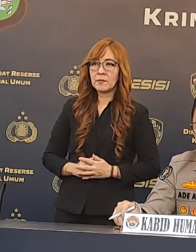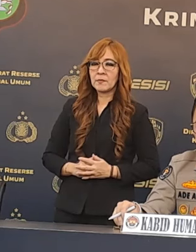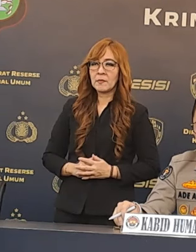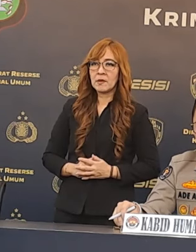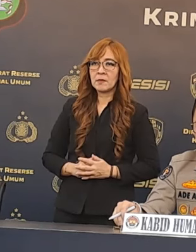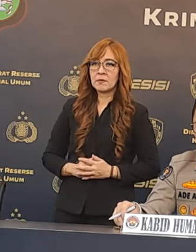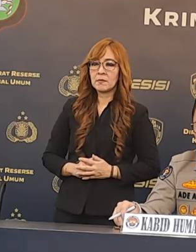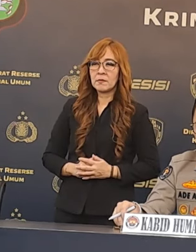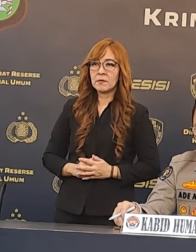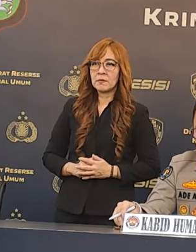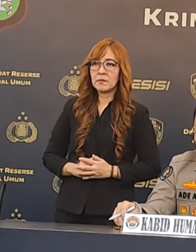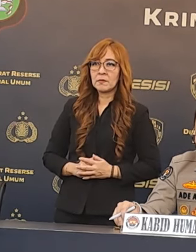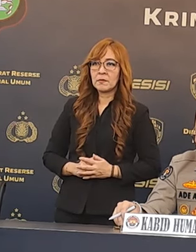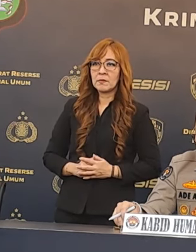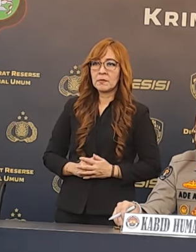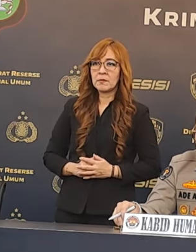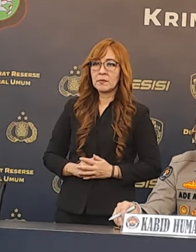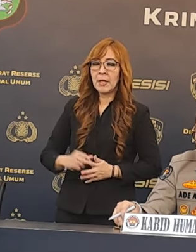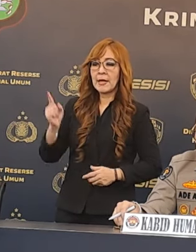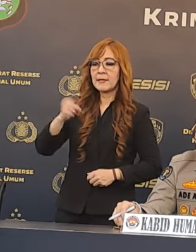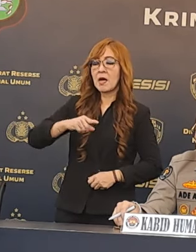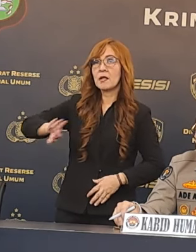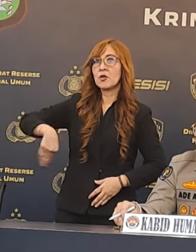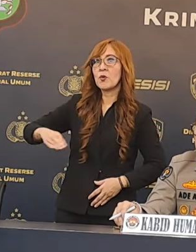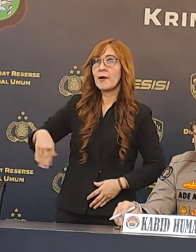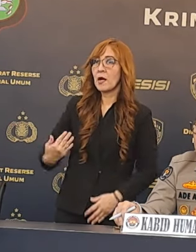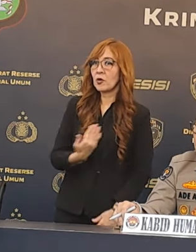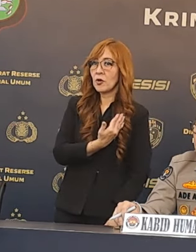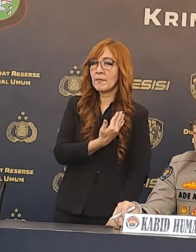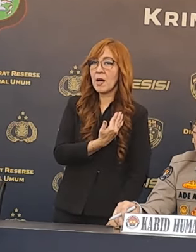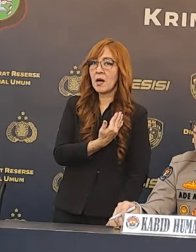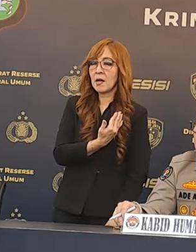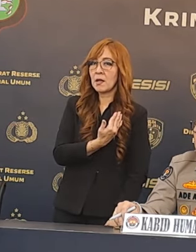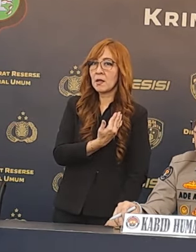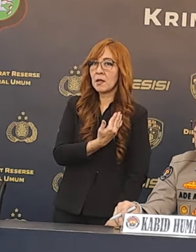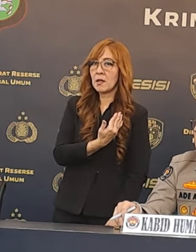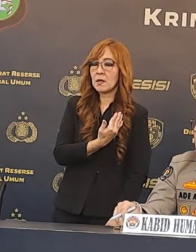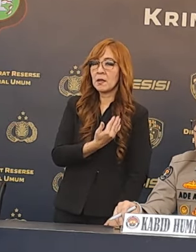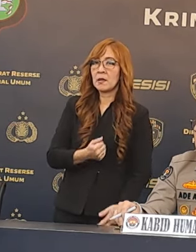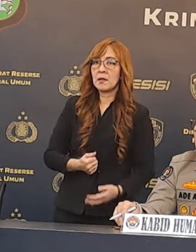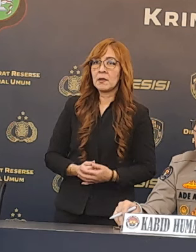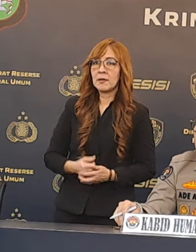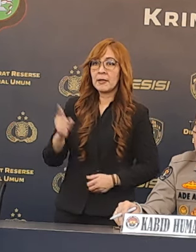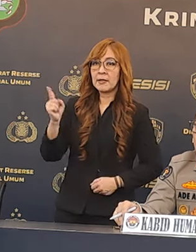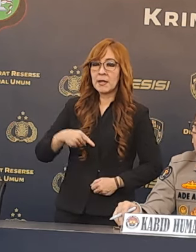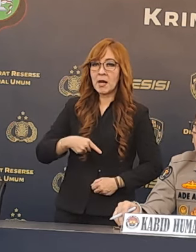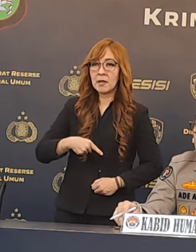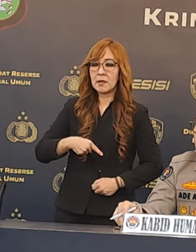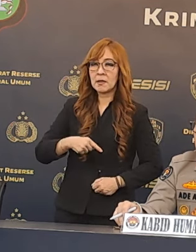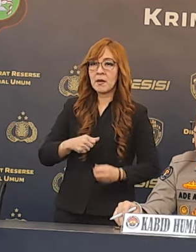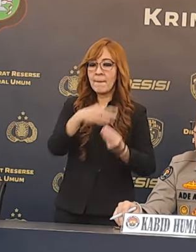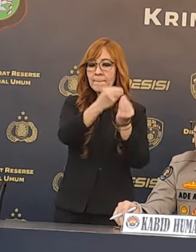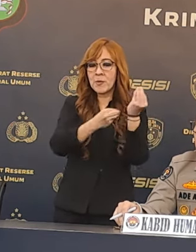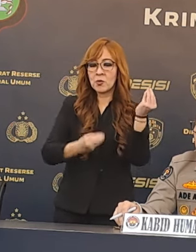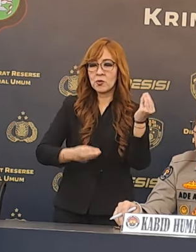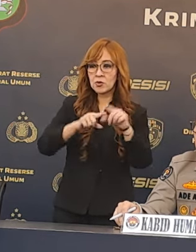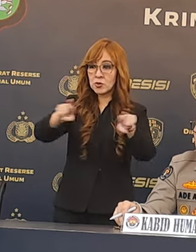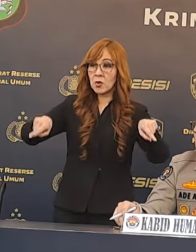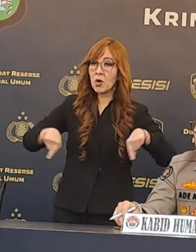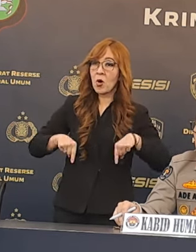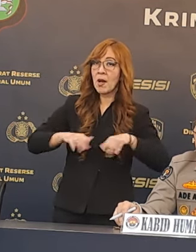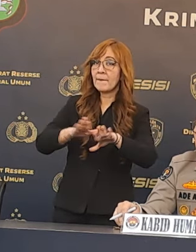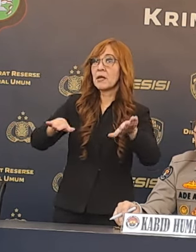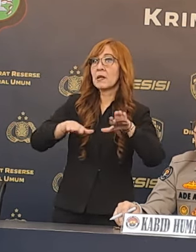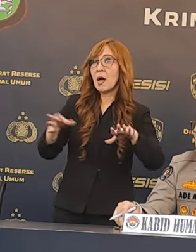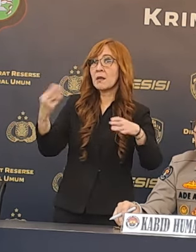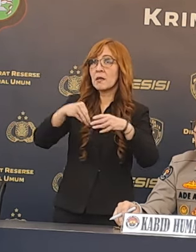sejauh ini, baik dari keluarga korban, kemudian dari pengelola kolam renang termasuk security